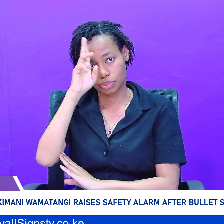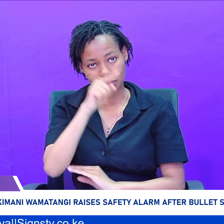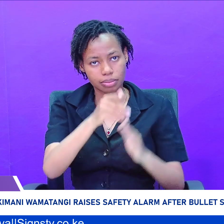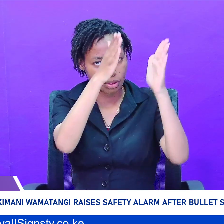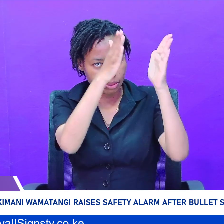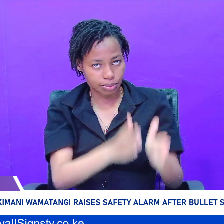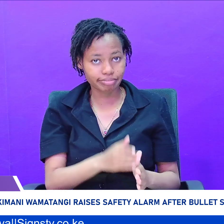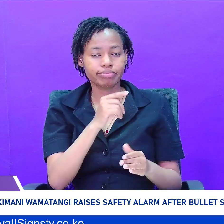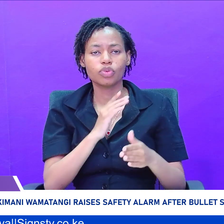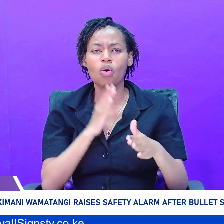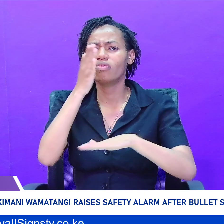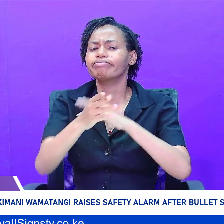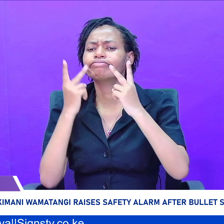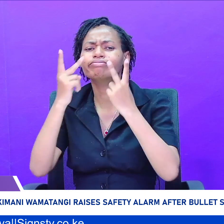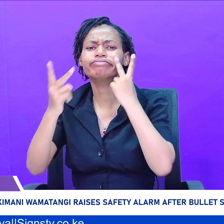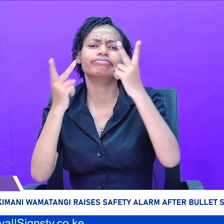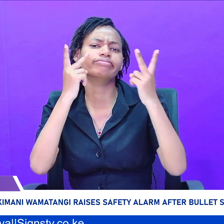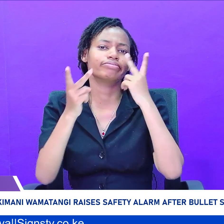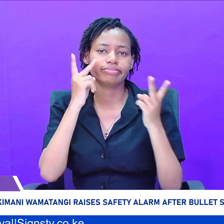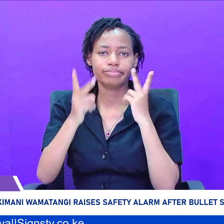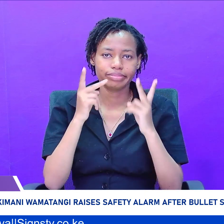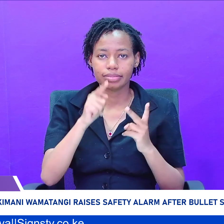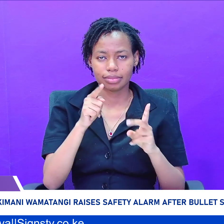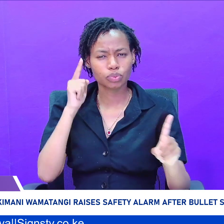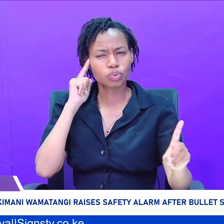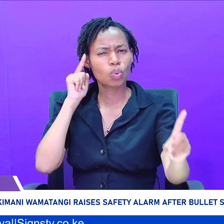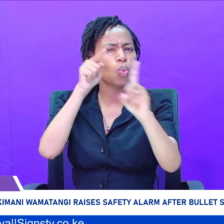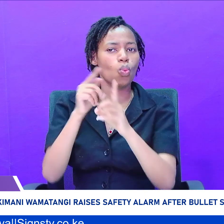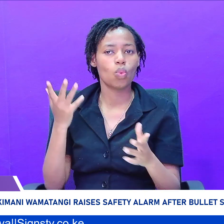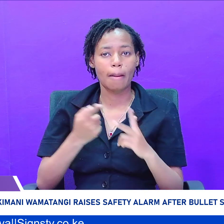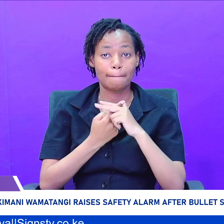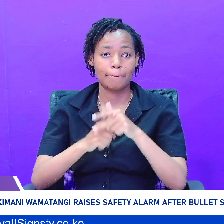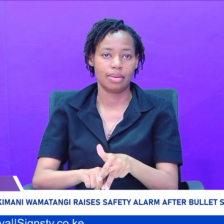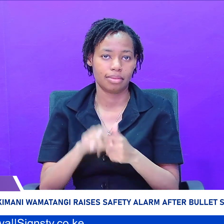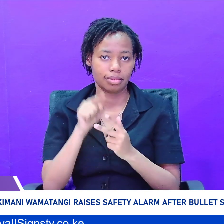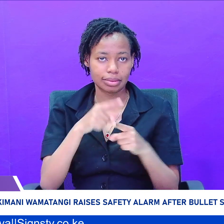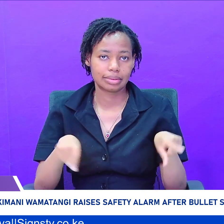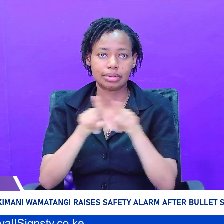source, intention, and perpetrator of the shooting.